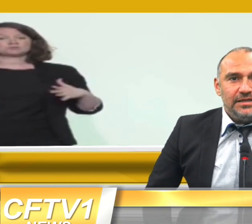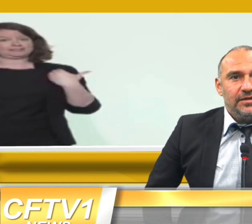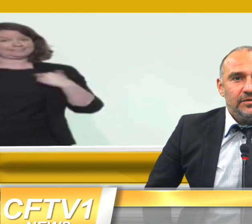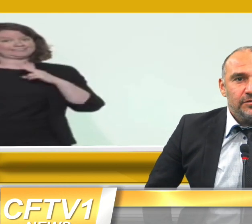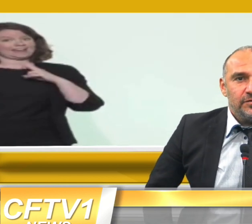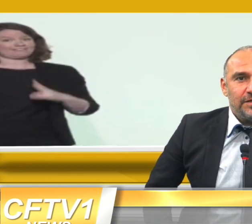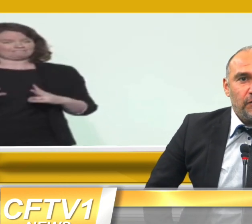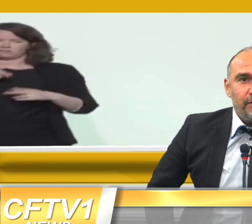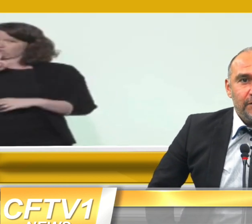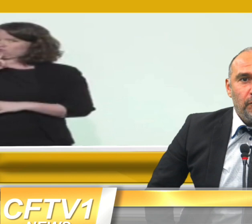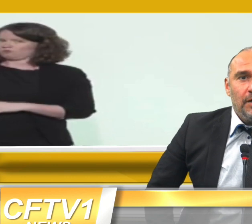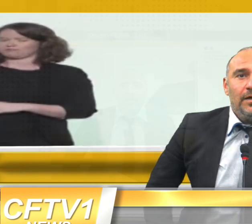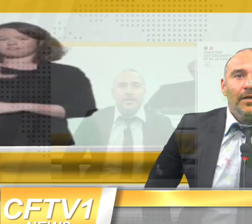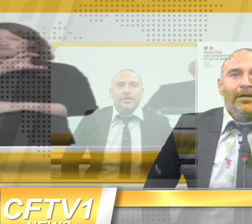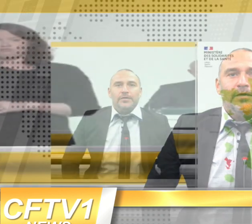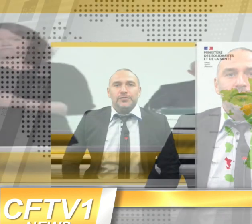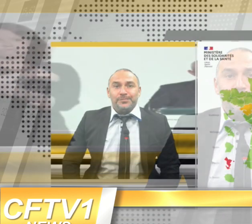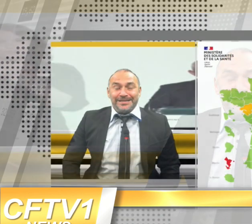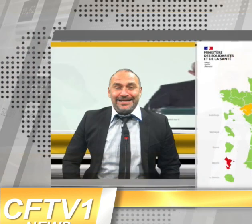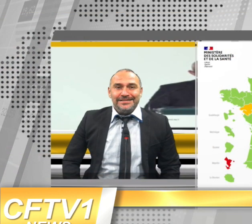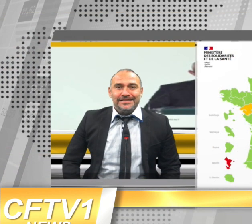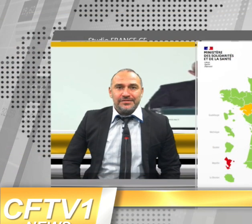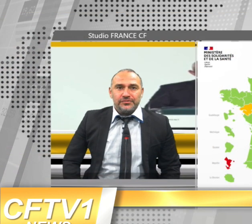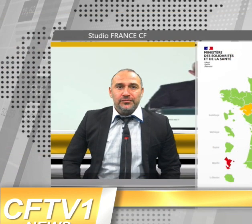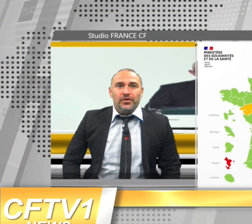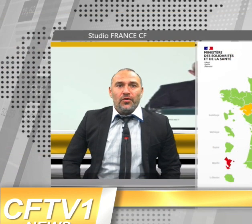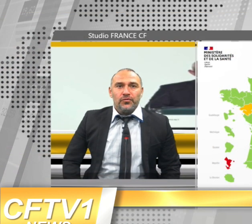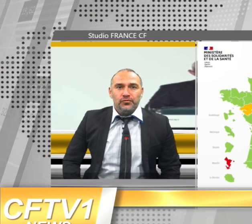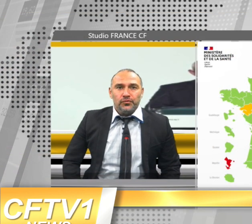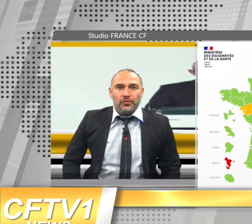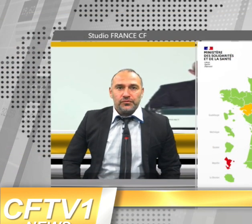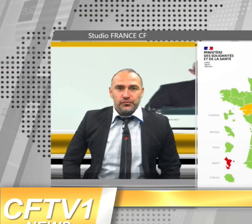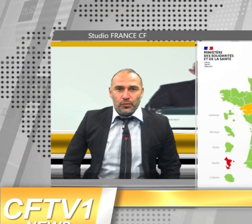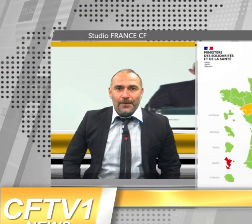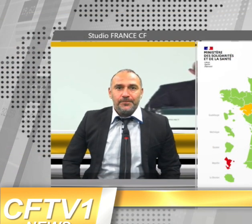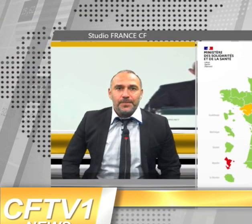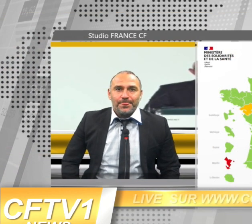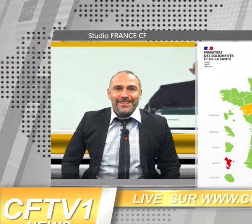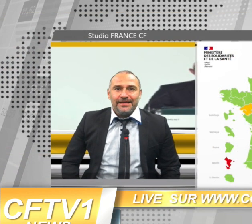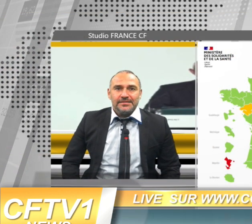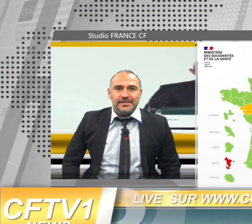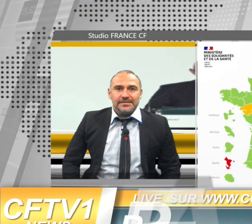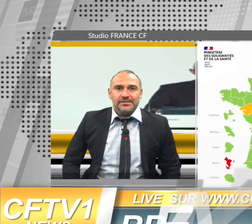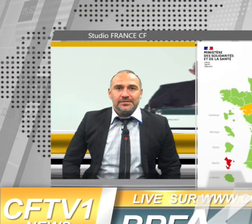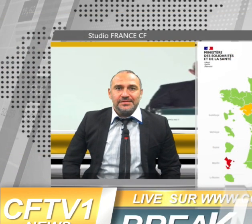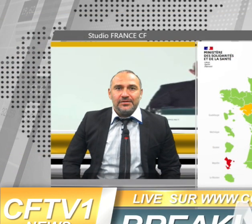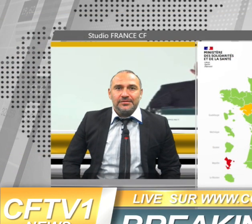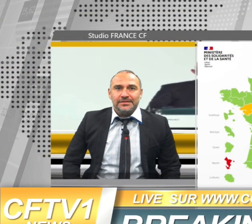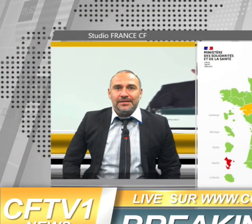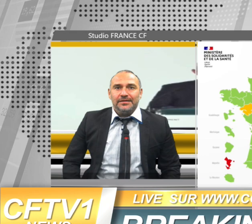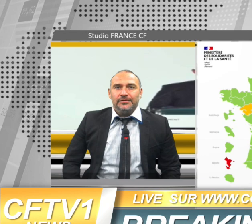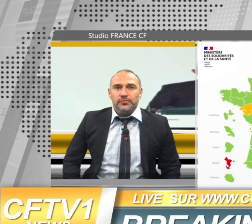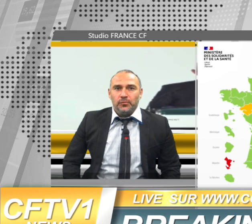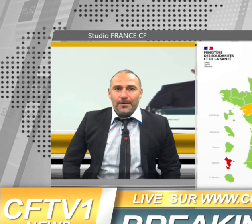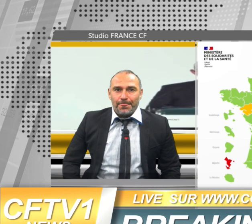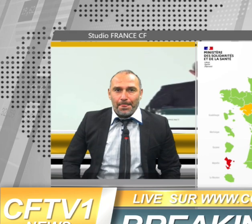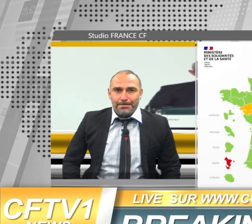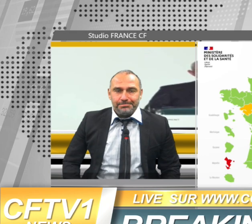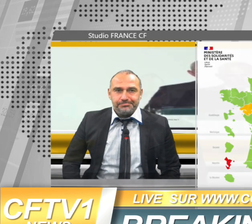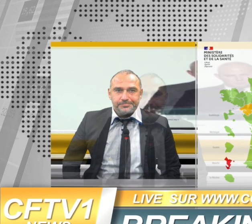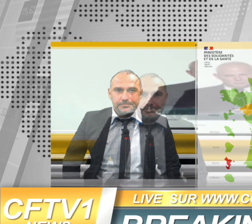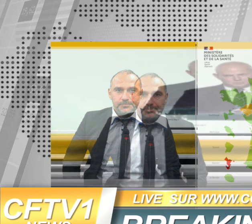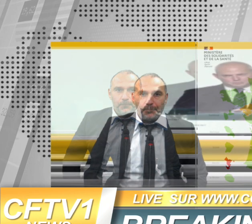26 283 hospitalisations en cours, soit 551 de